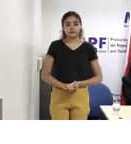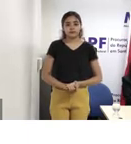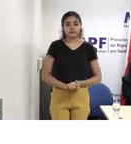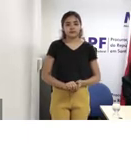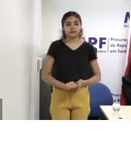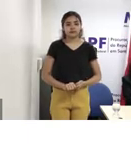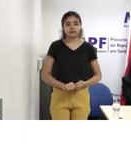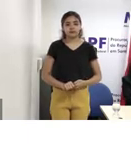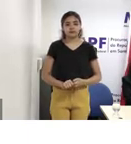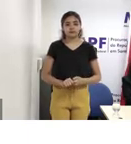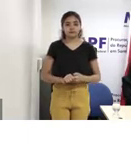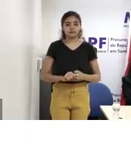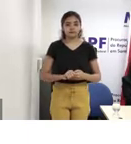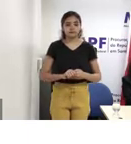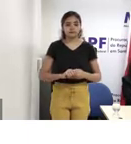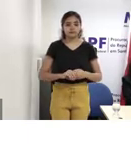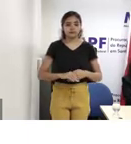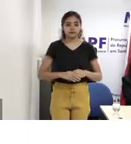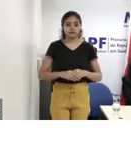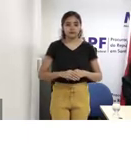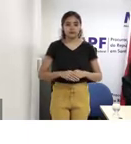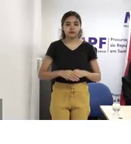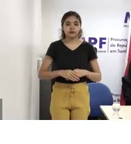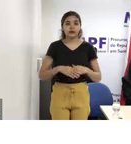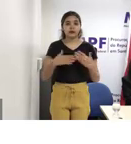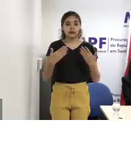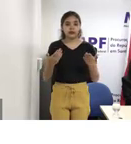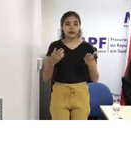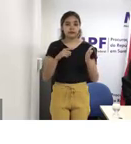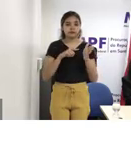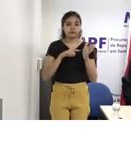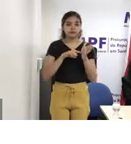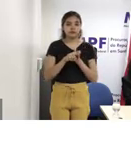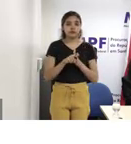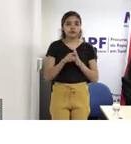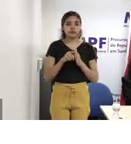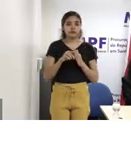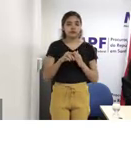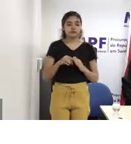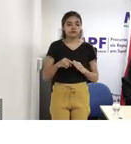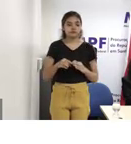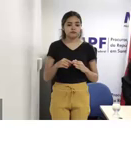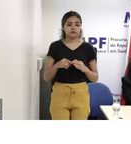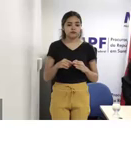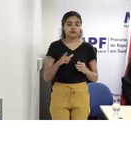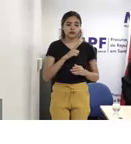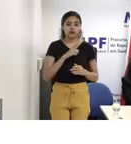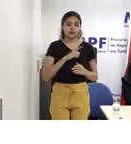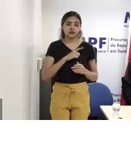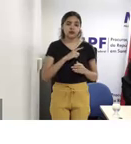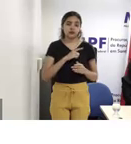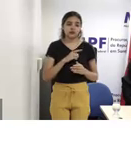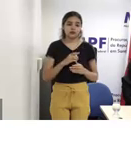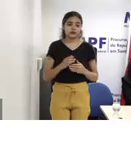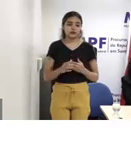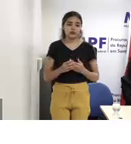interessantes que nos fizeram ficar muito reflexivos por exemplo Dr Eitor que vai fazer um painel hoje aqui de tarde nós vamos poder